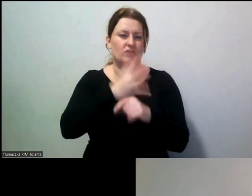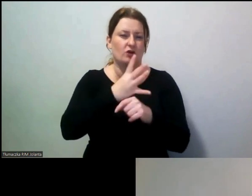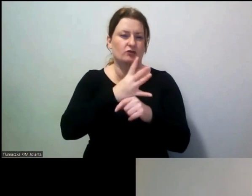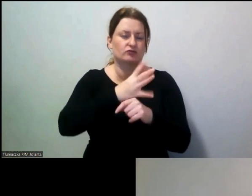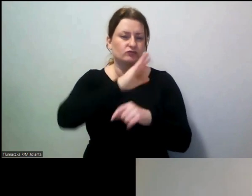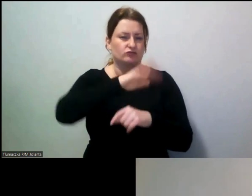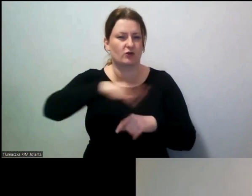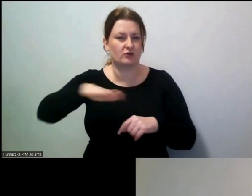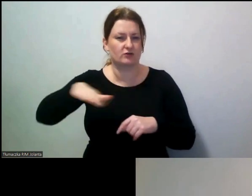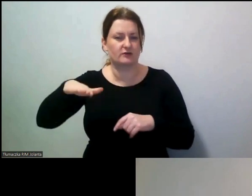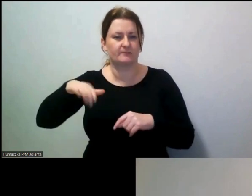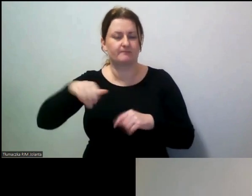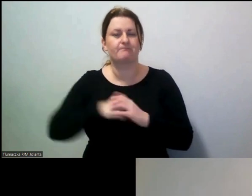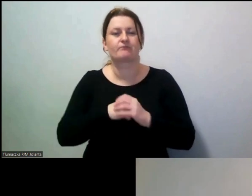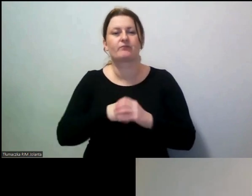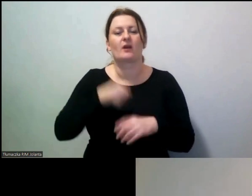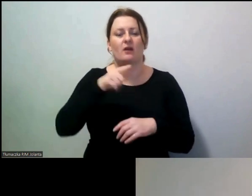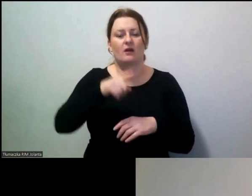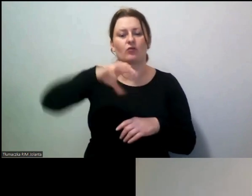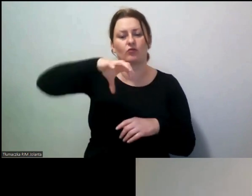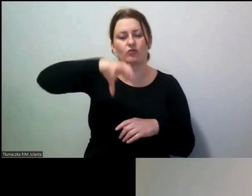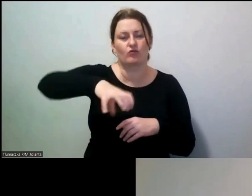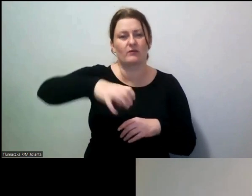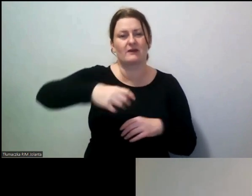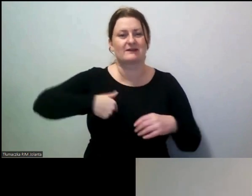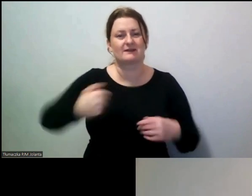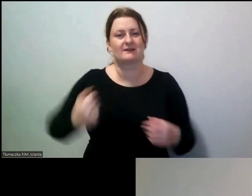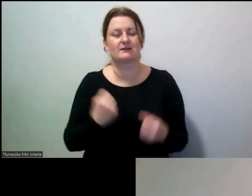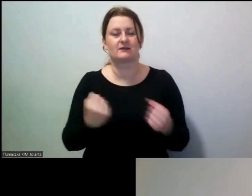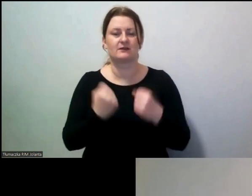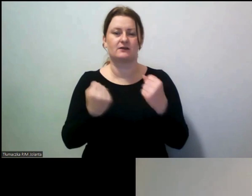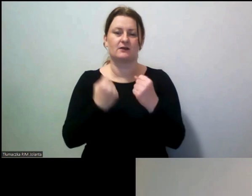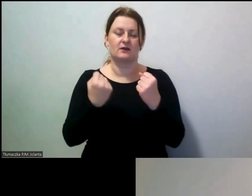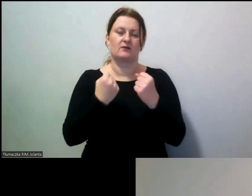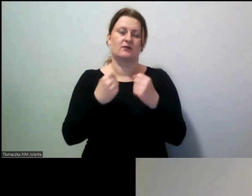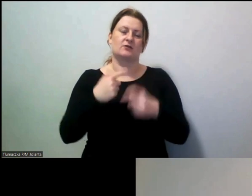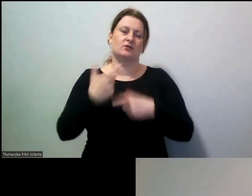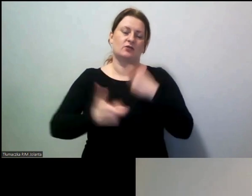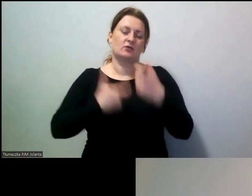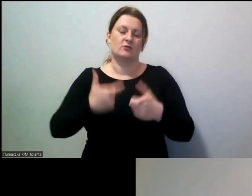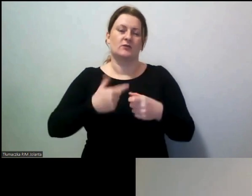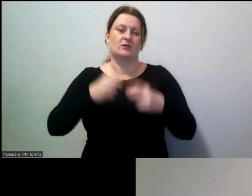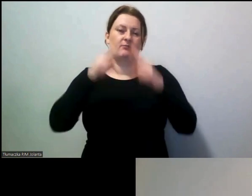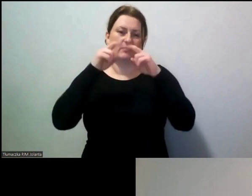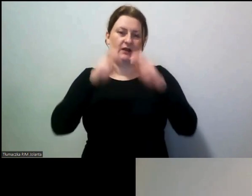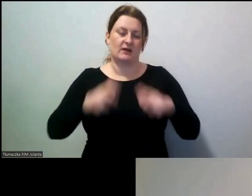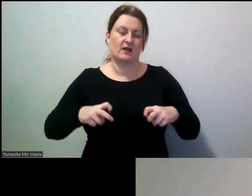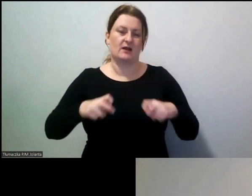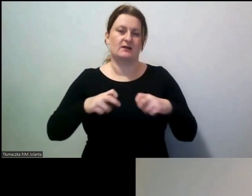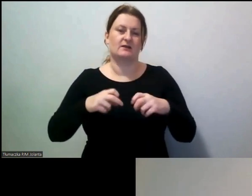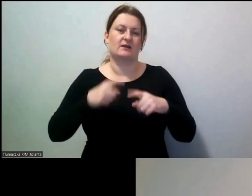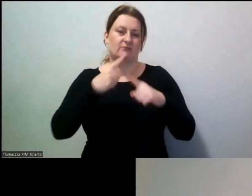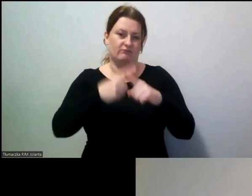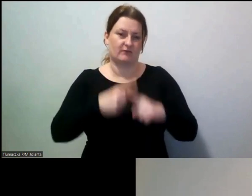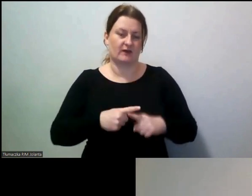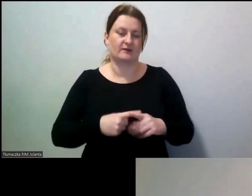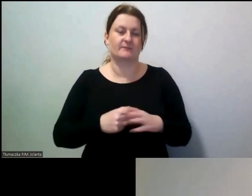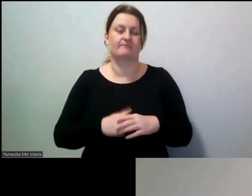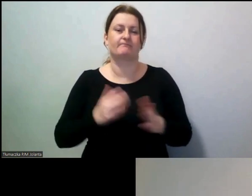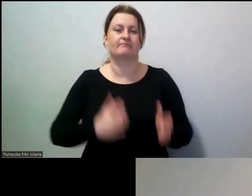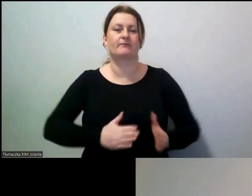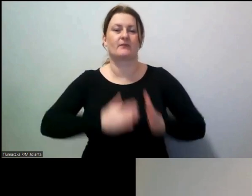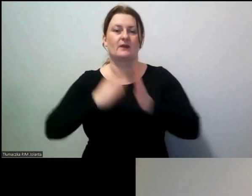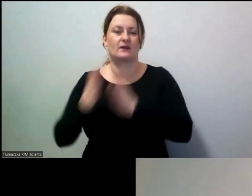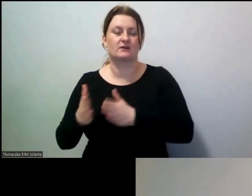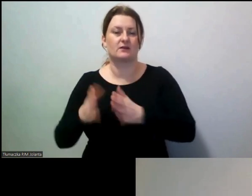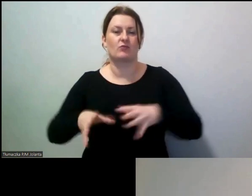uczniów i na tej grupie starałyśmy się przeprowadzić badanie za pomocą tego testu, a następnie